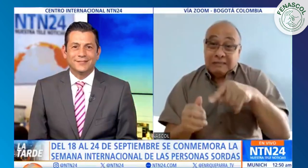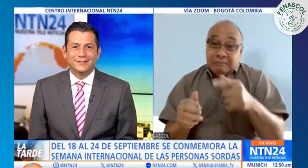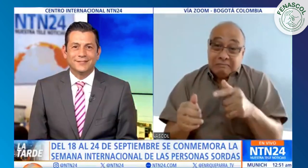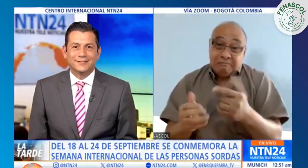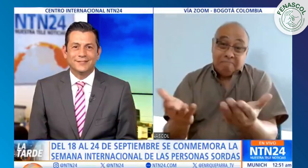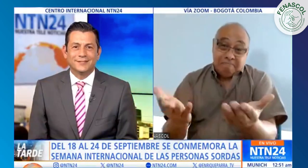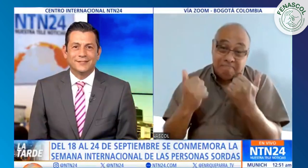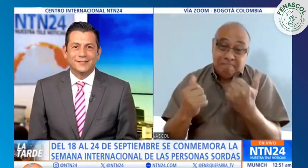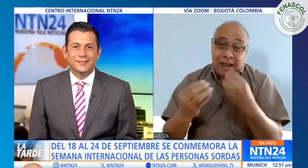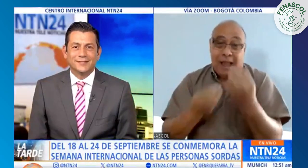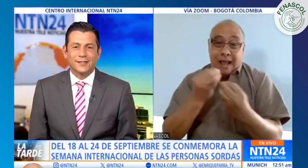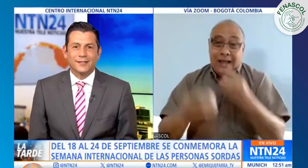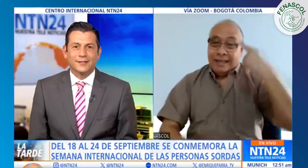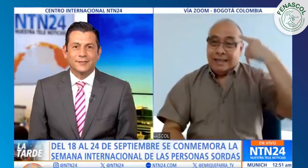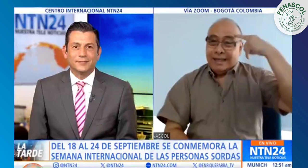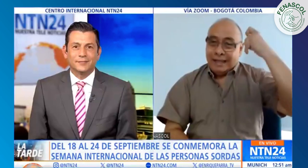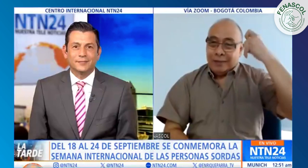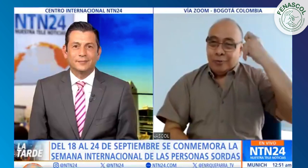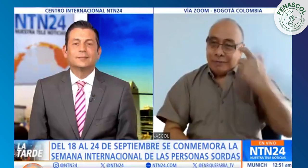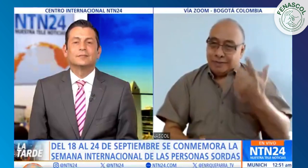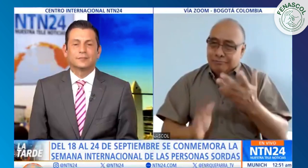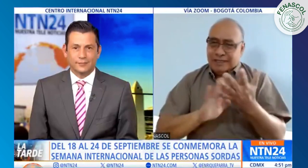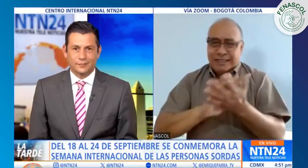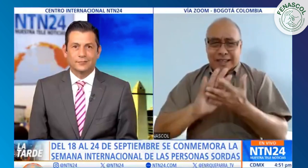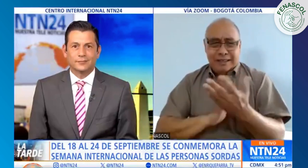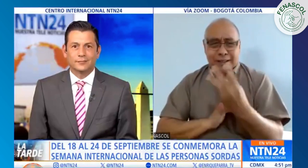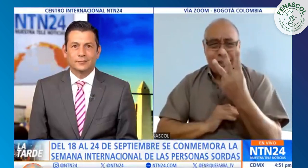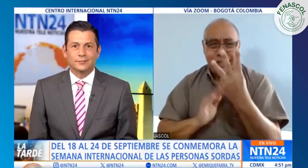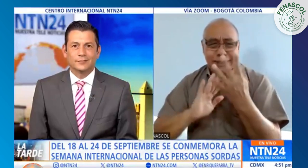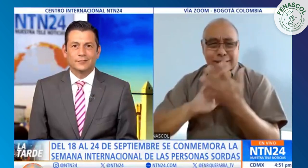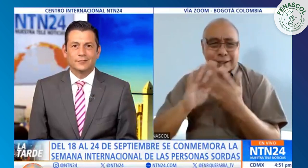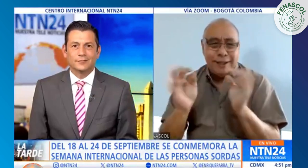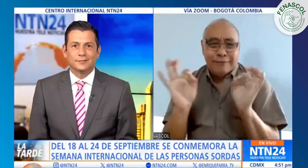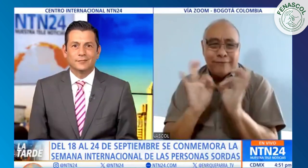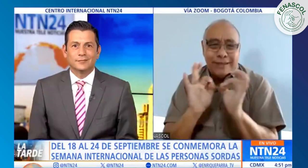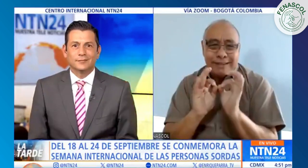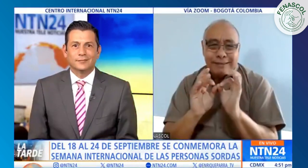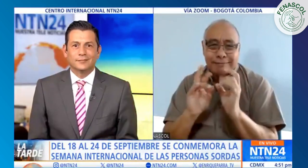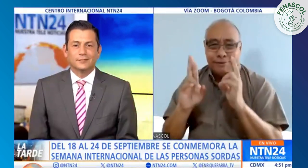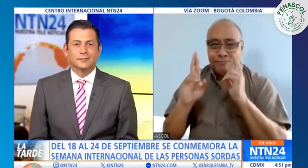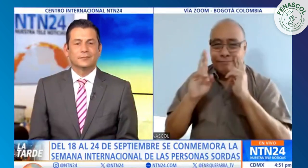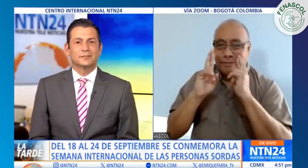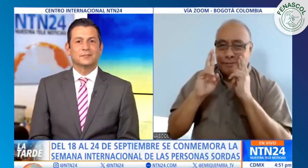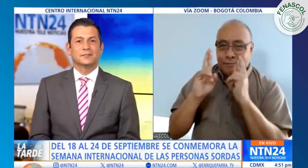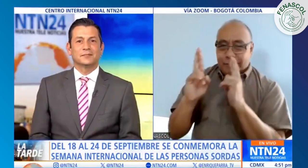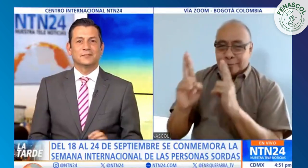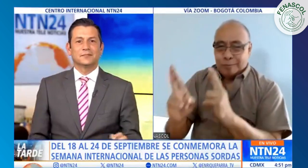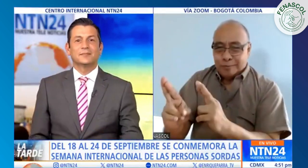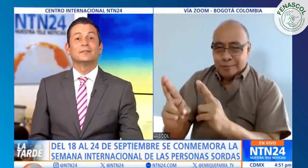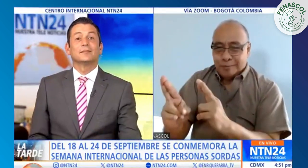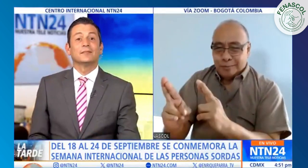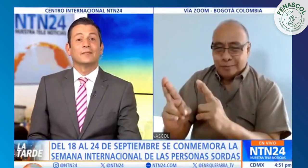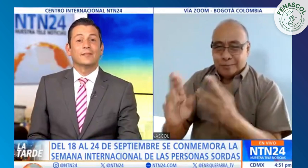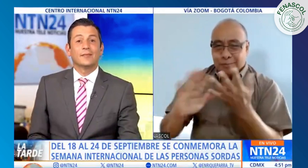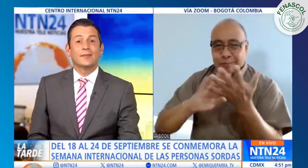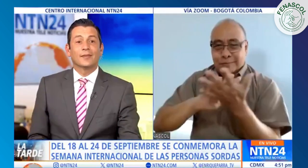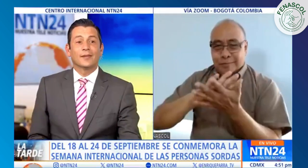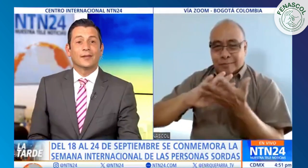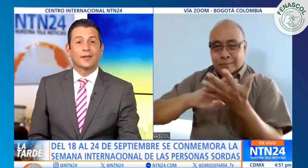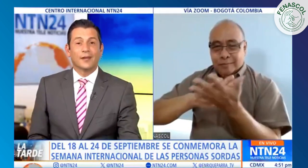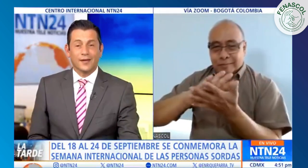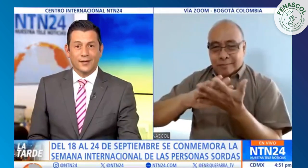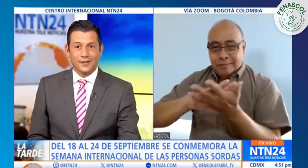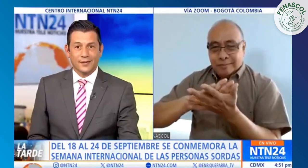Gracias. Ojalá que ustedes también se sumen a hacer este reto. Son tres señas muy sencillas.